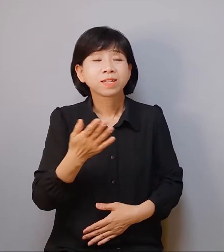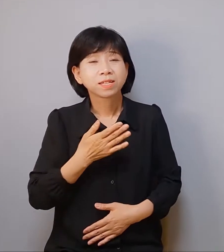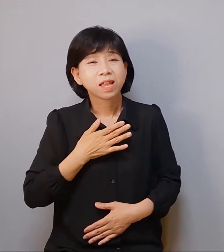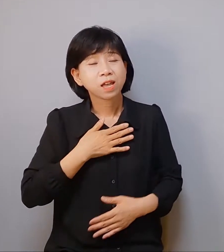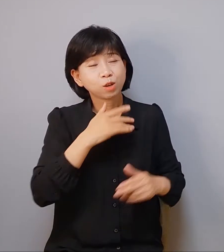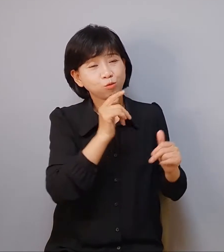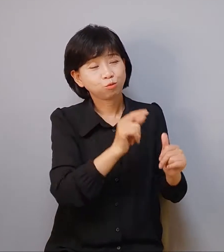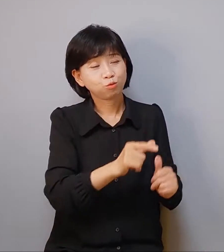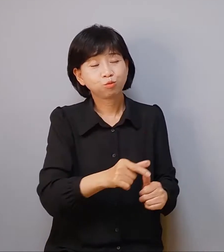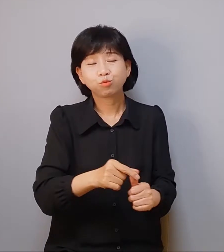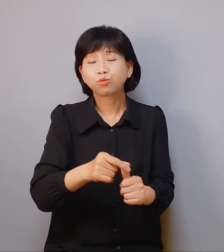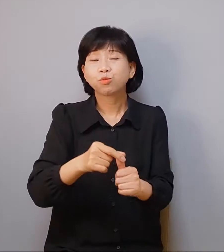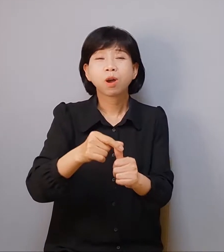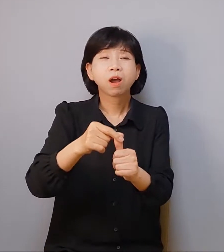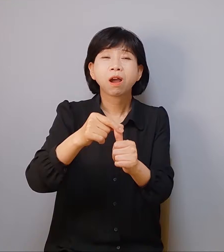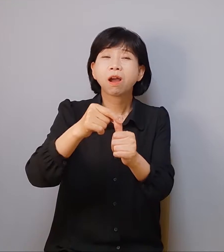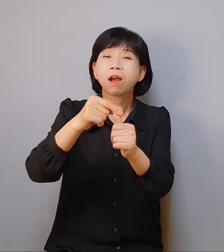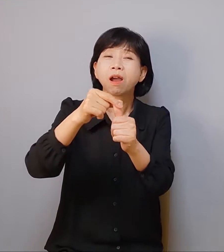나의